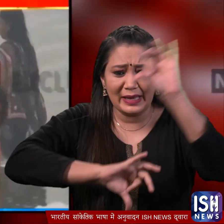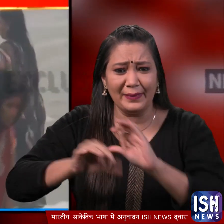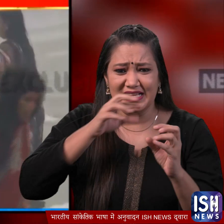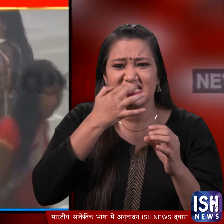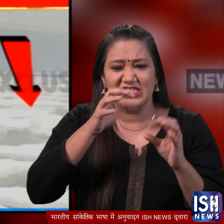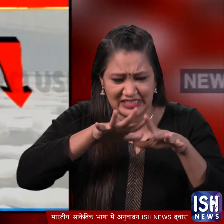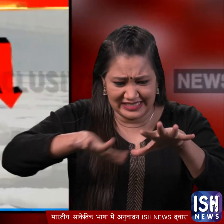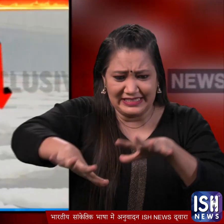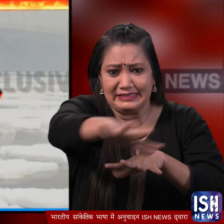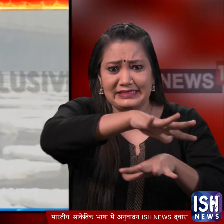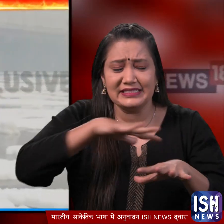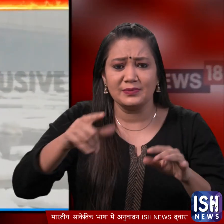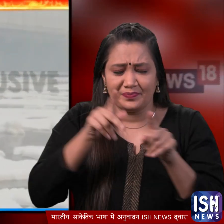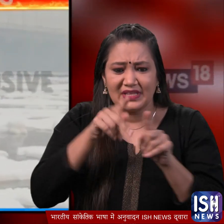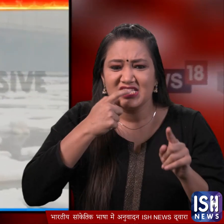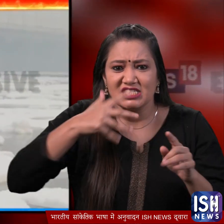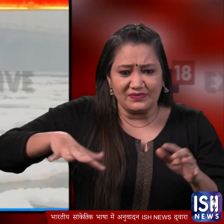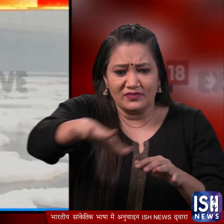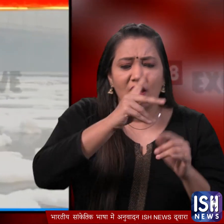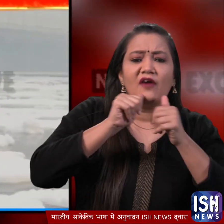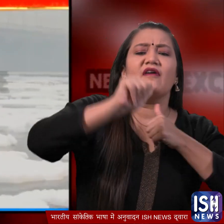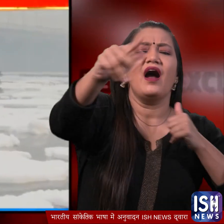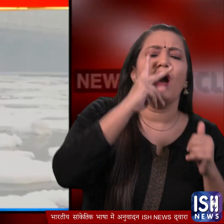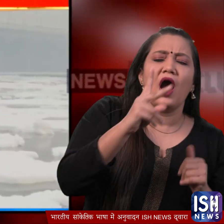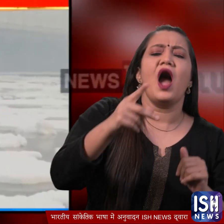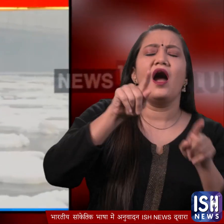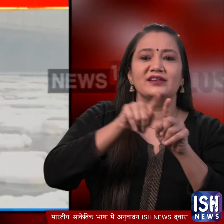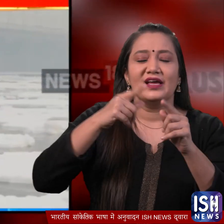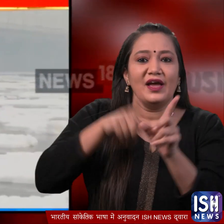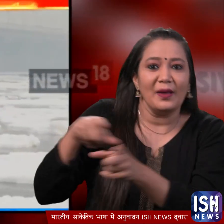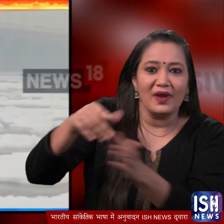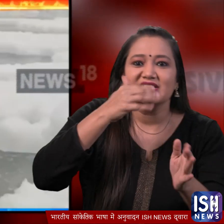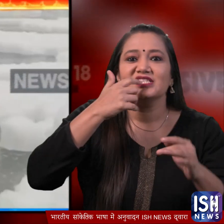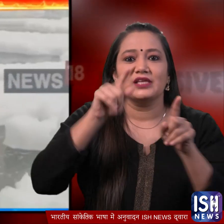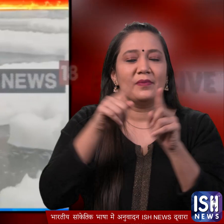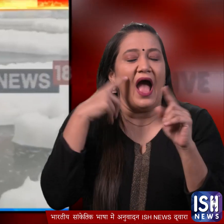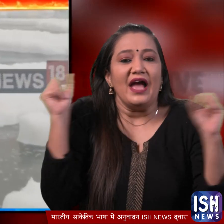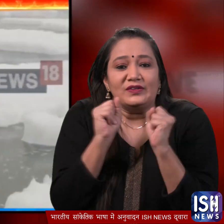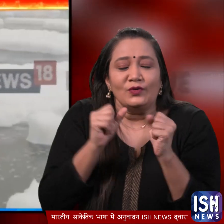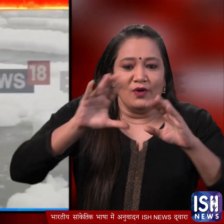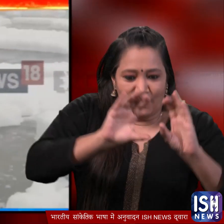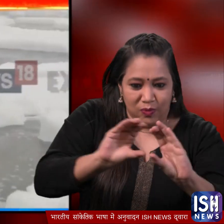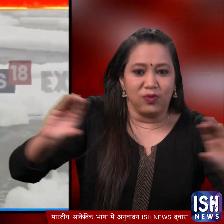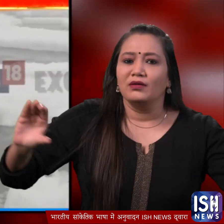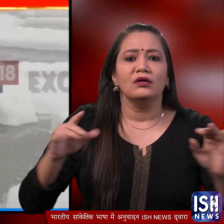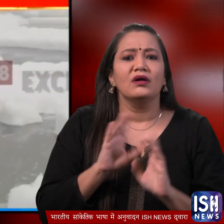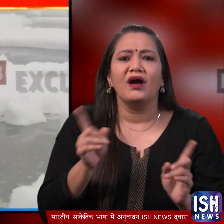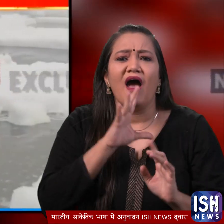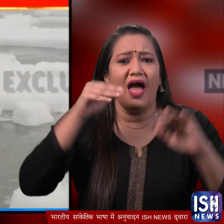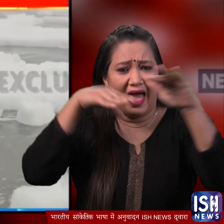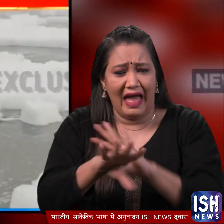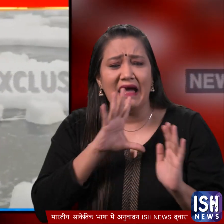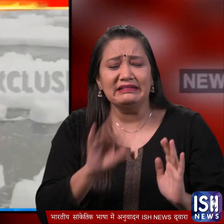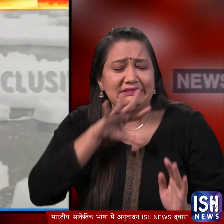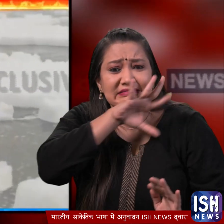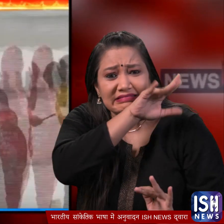झाग तैरता दिखा। सफेद रंग के इस झाग को दूर से देखकर लगा कि यमुना के पानी पर बर्फ तैर रही है, लेकिन हकीकत यह है कि यह झाग यमुना नदी